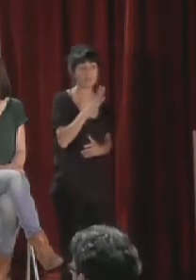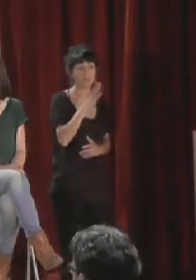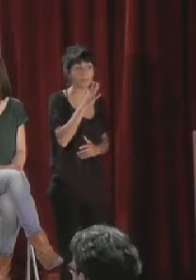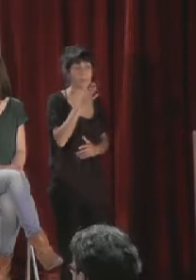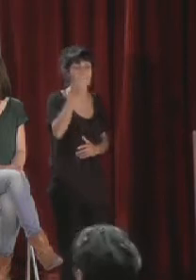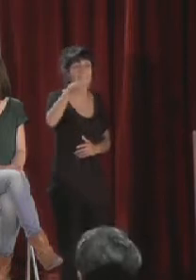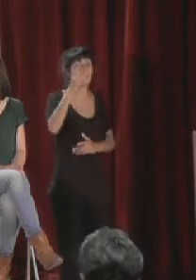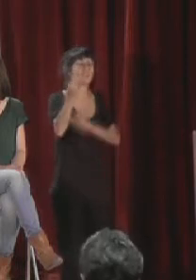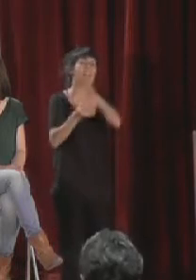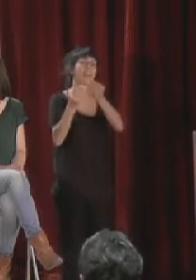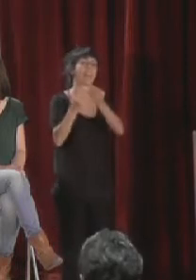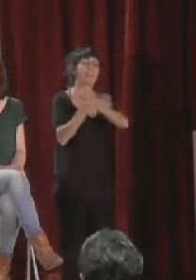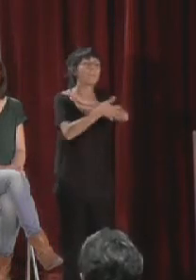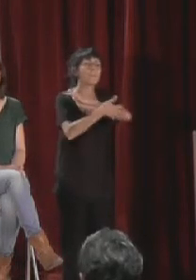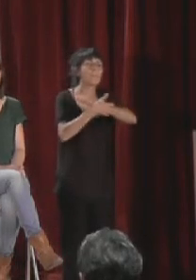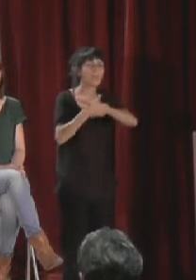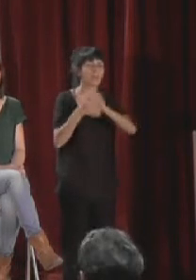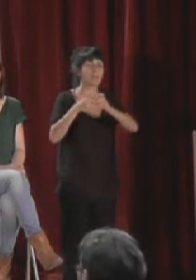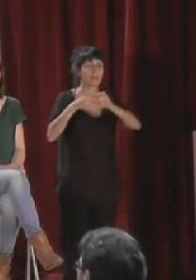xerar miseria.